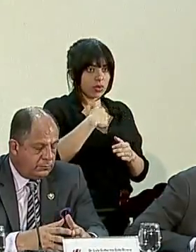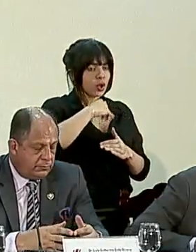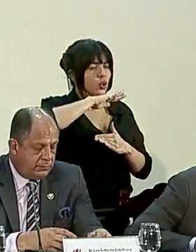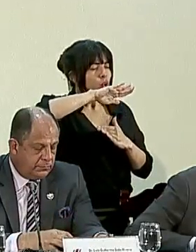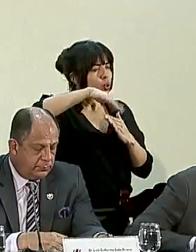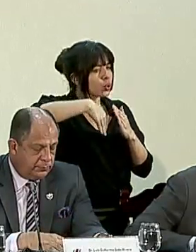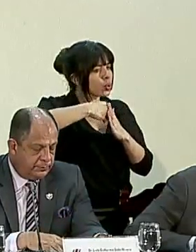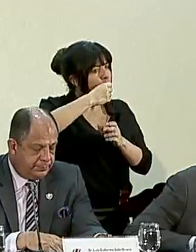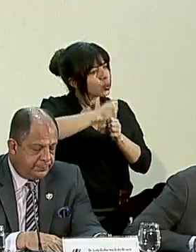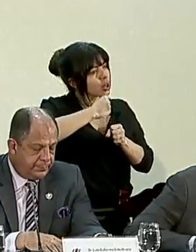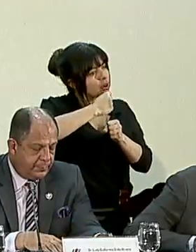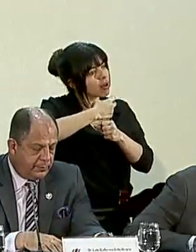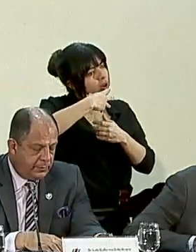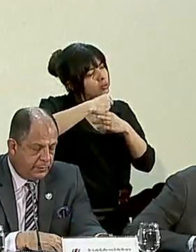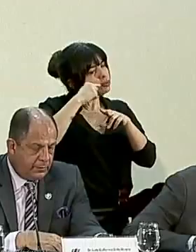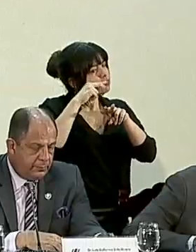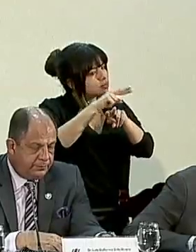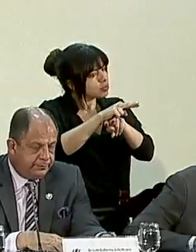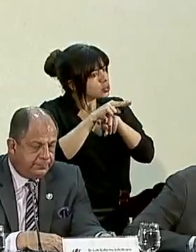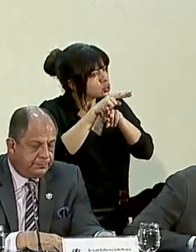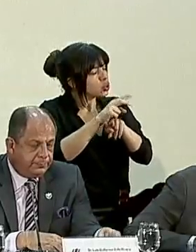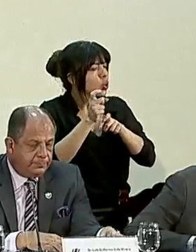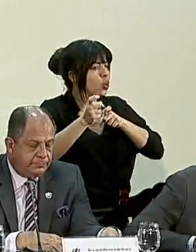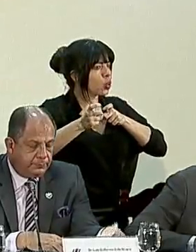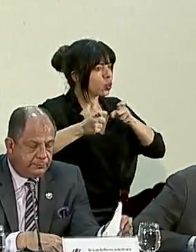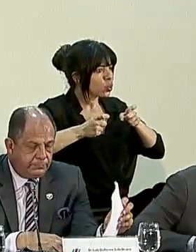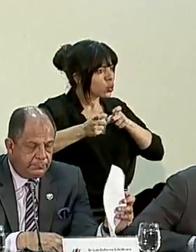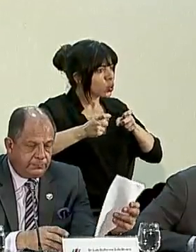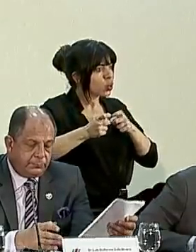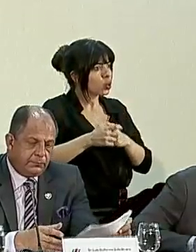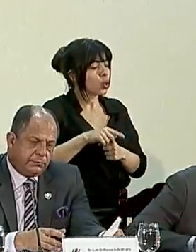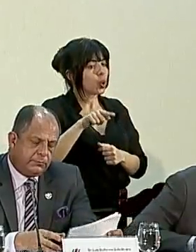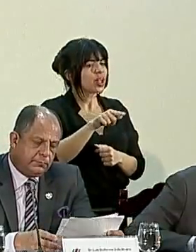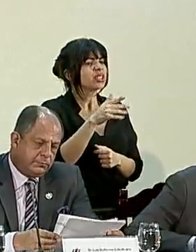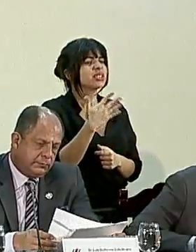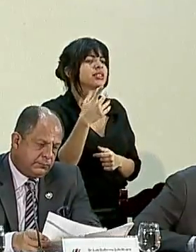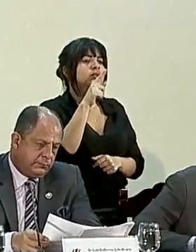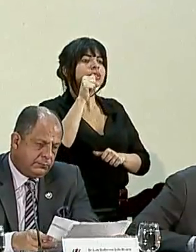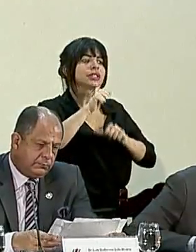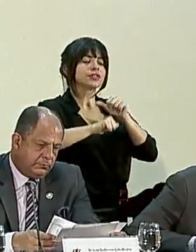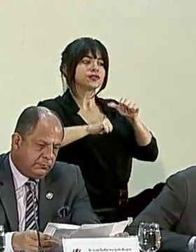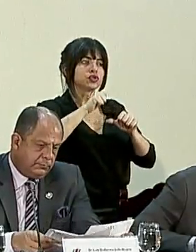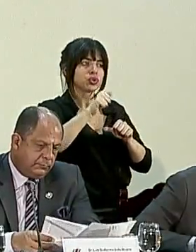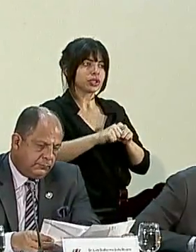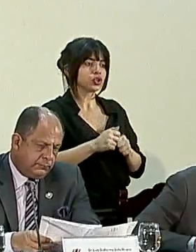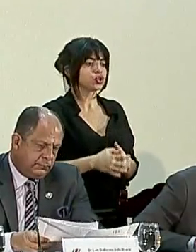una labor de supervisión y de control que es un esfuerzo,